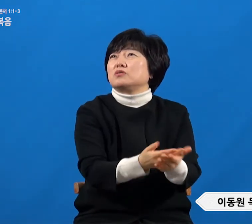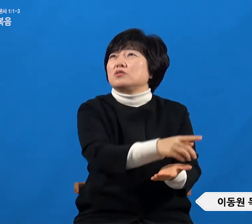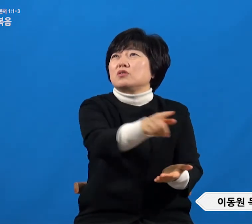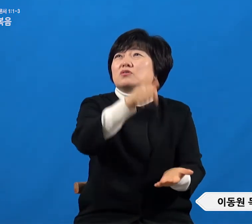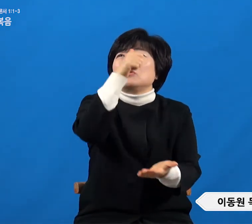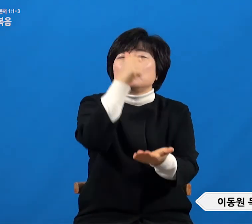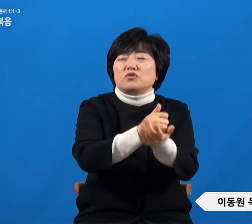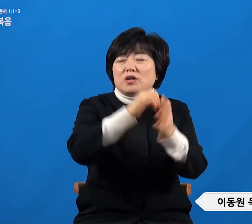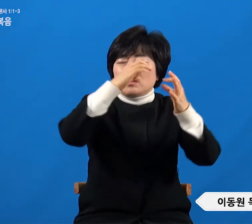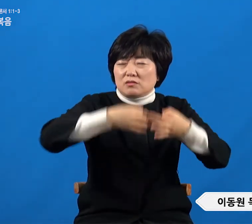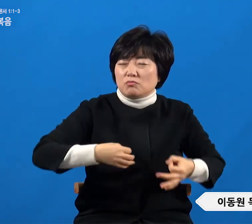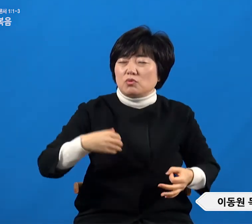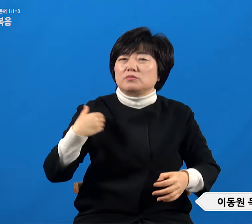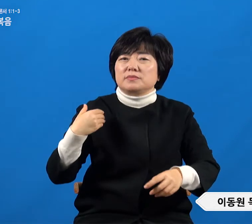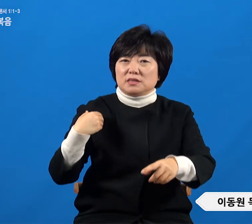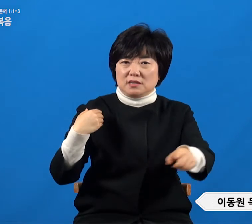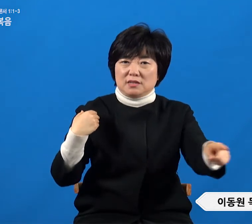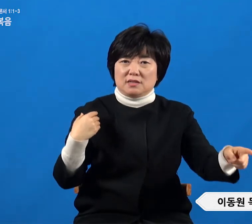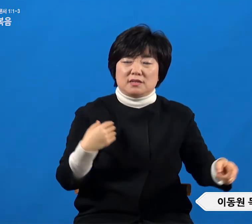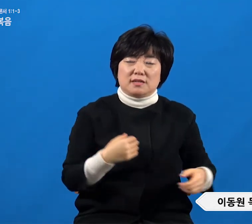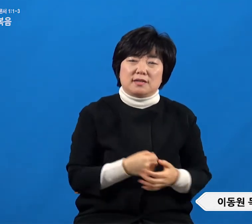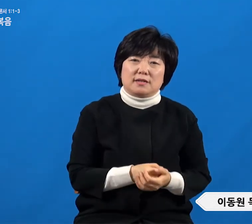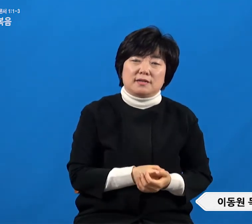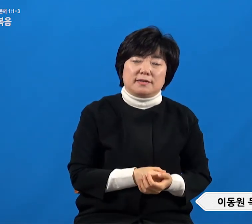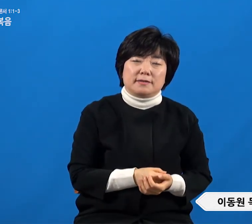저들이 하는 일을 모르고 있습니다.